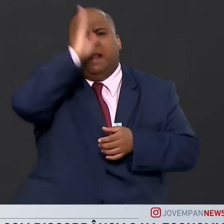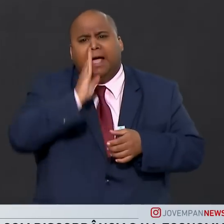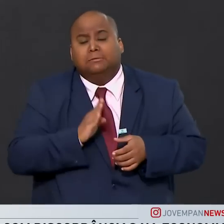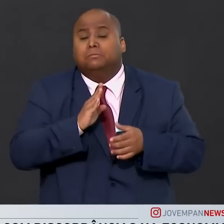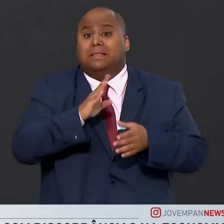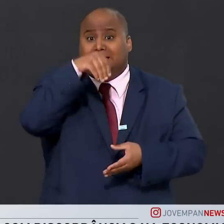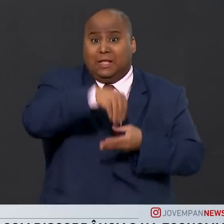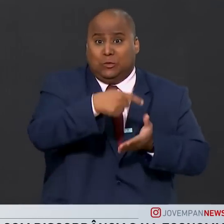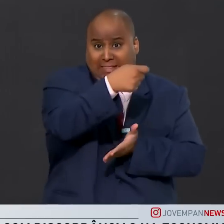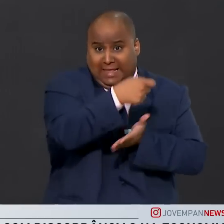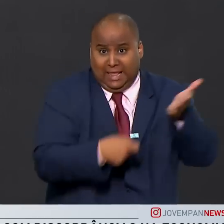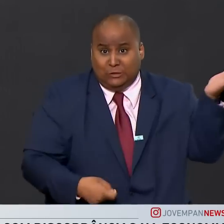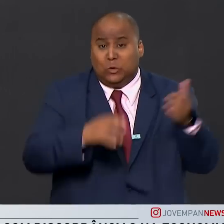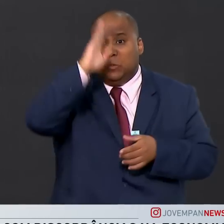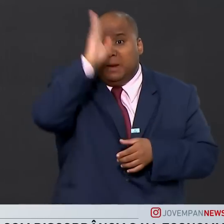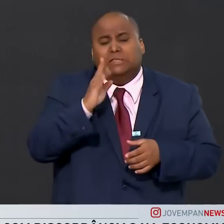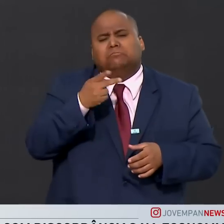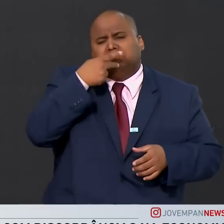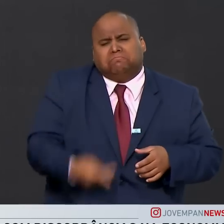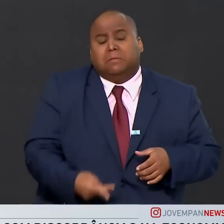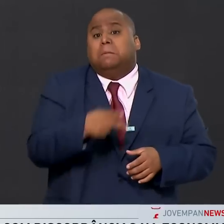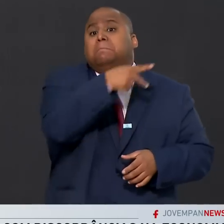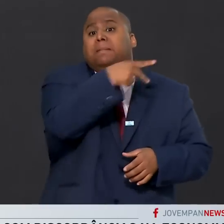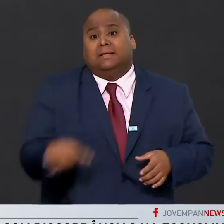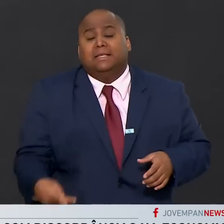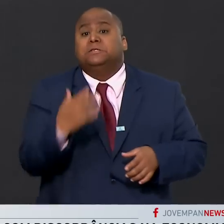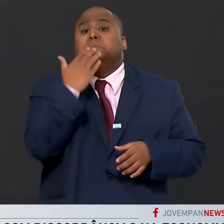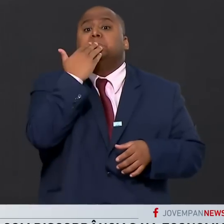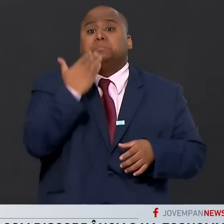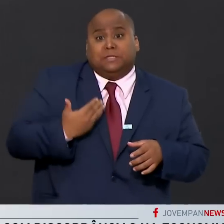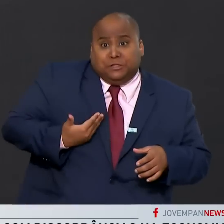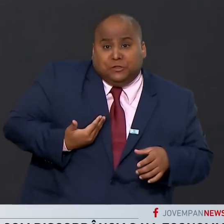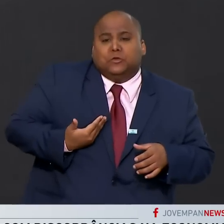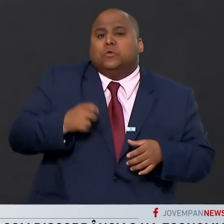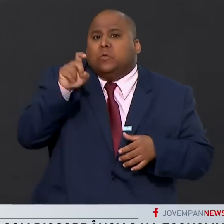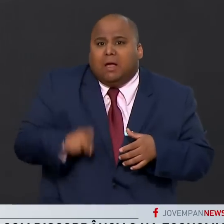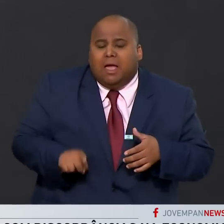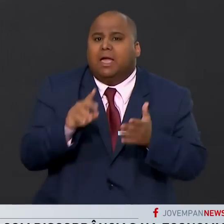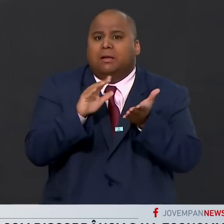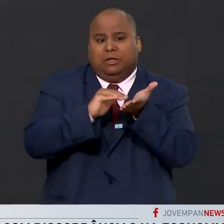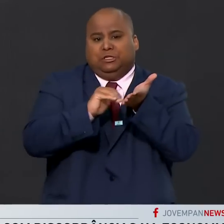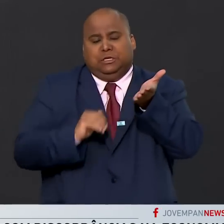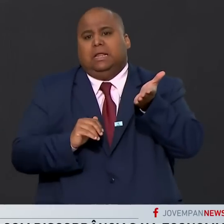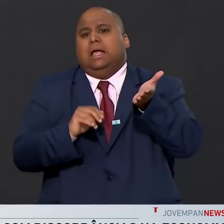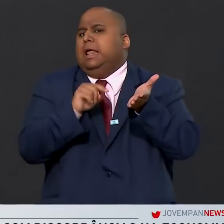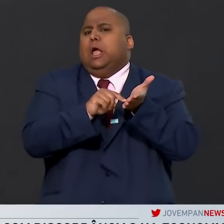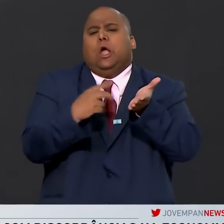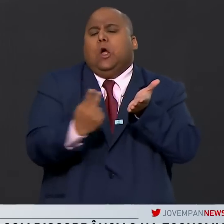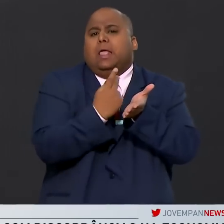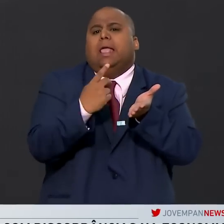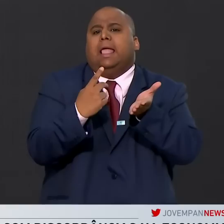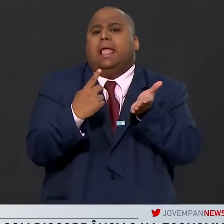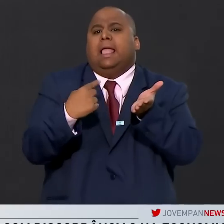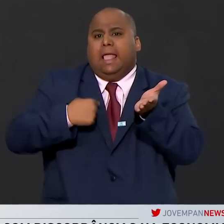E naquele manifesto eu dizia, e o presidente pediu que eu tirasse o manifesto que estava escrito, que eu estava indo